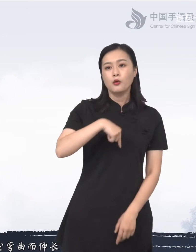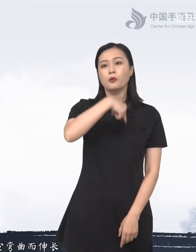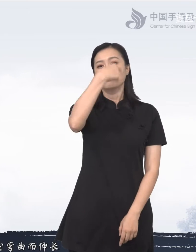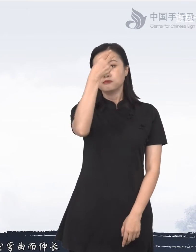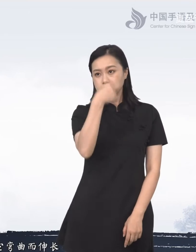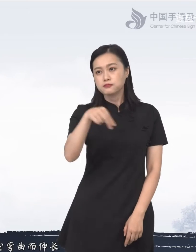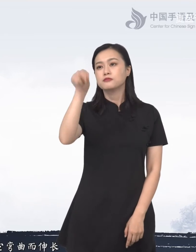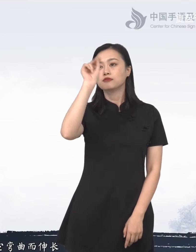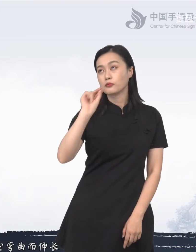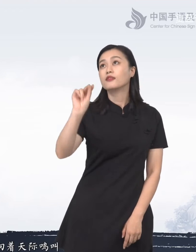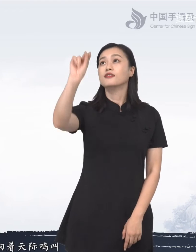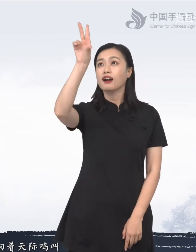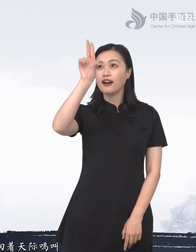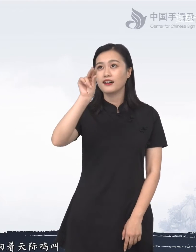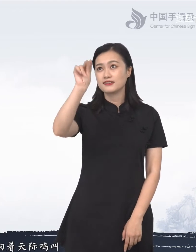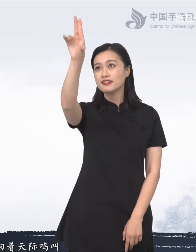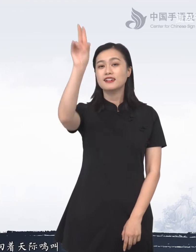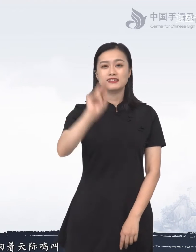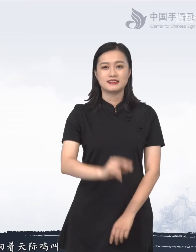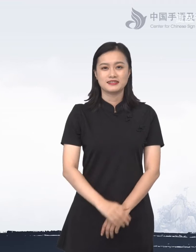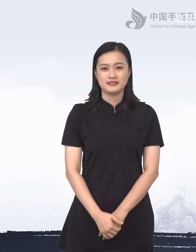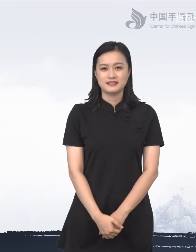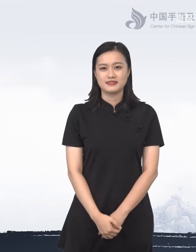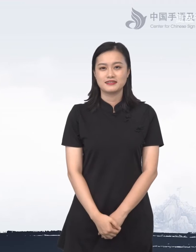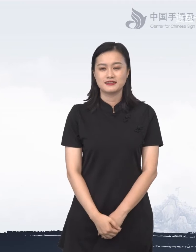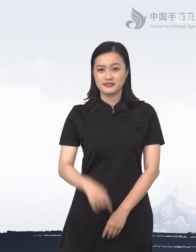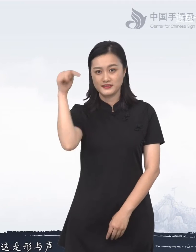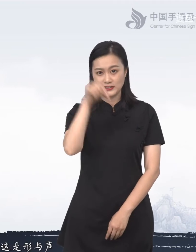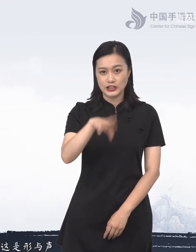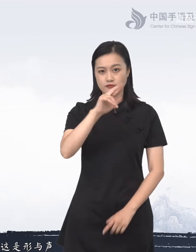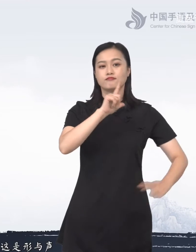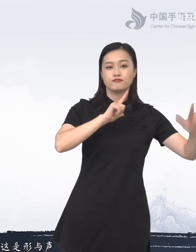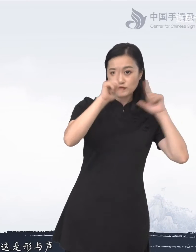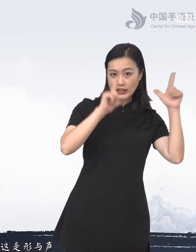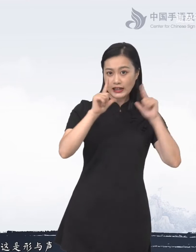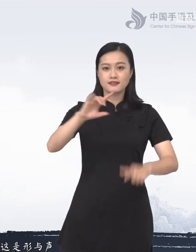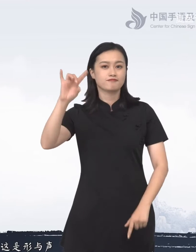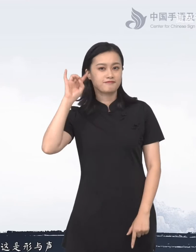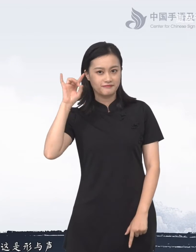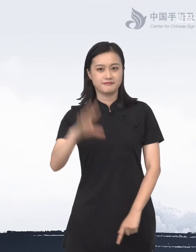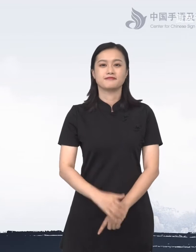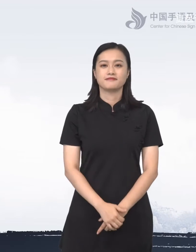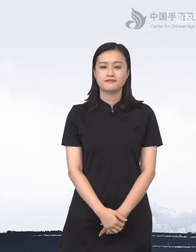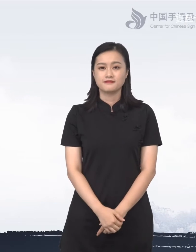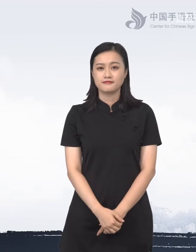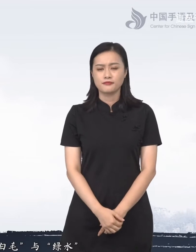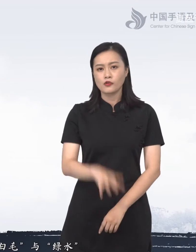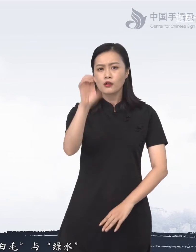曲而伸长，向着天际鸣叫，这是形与声。而白